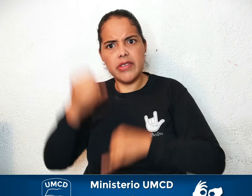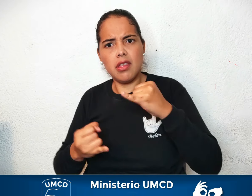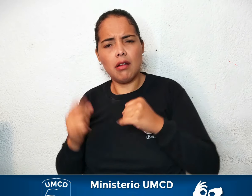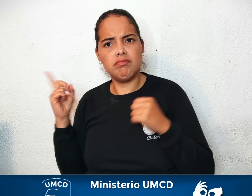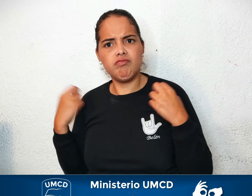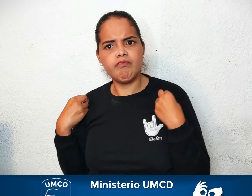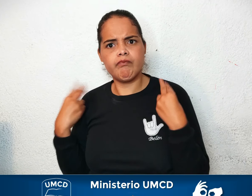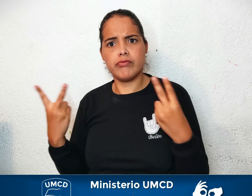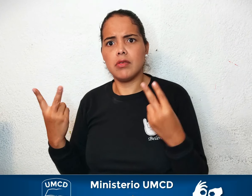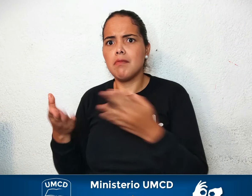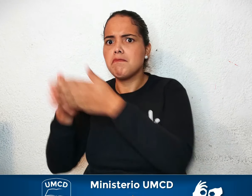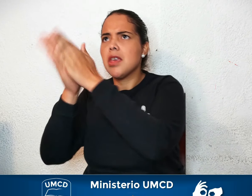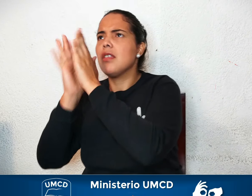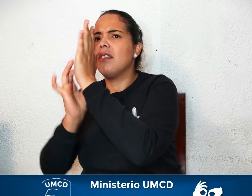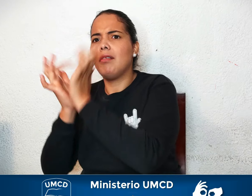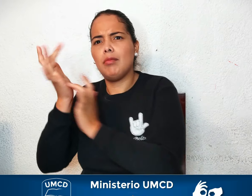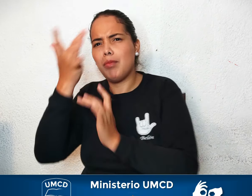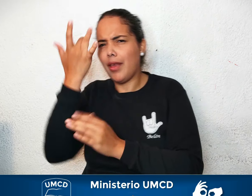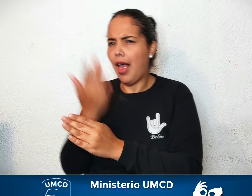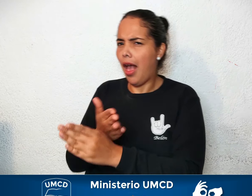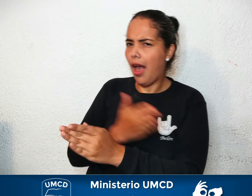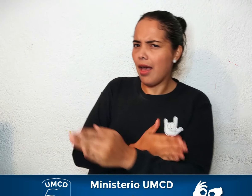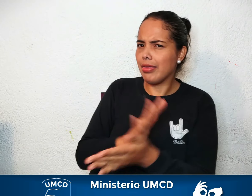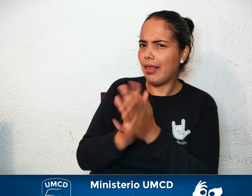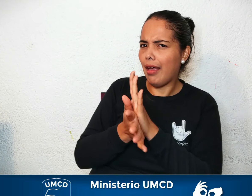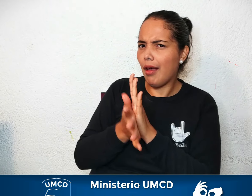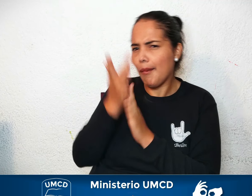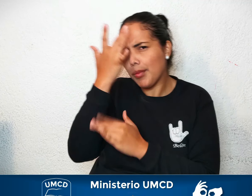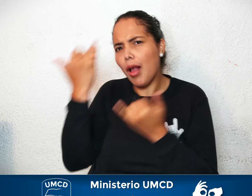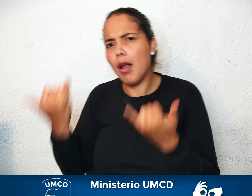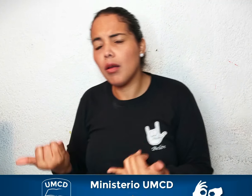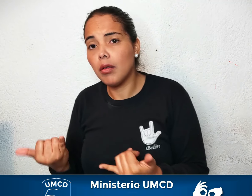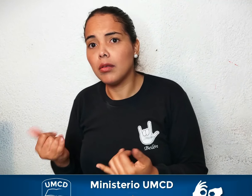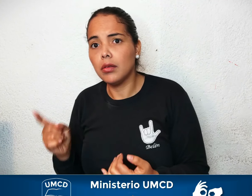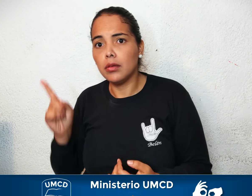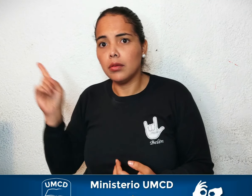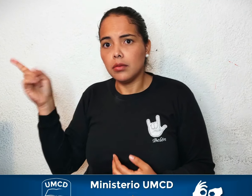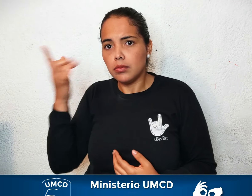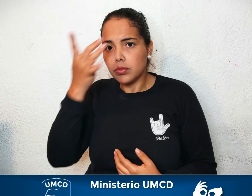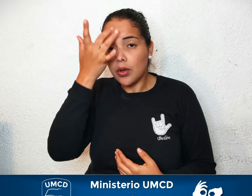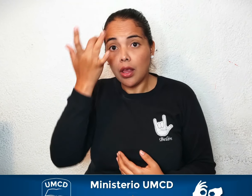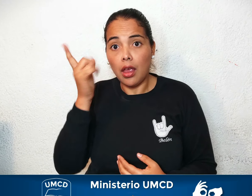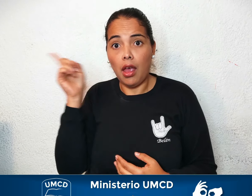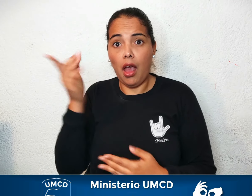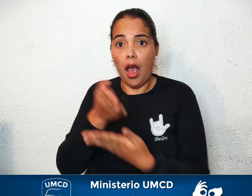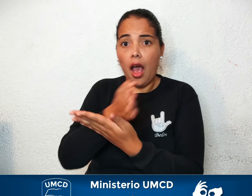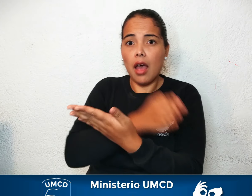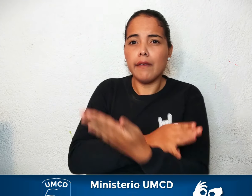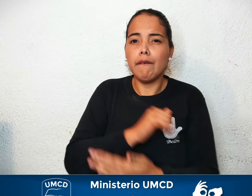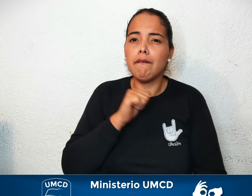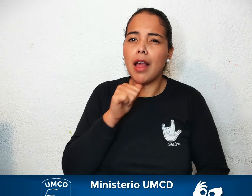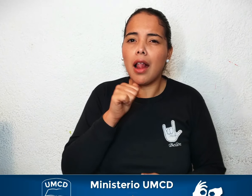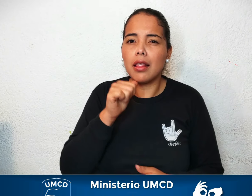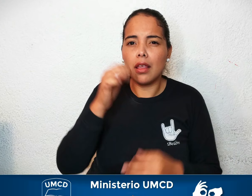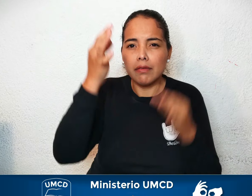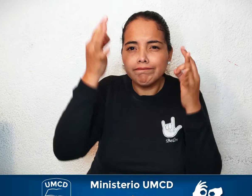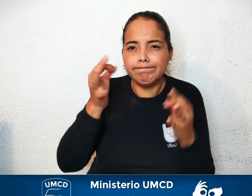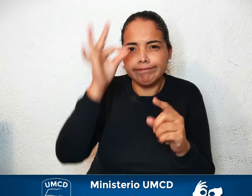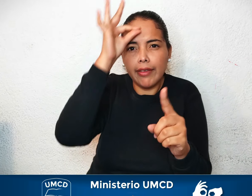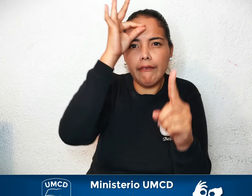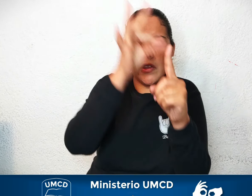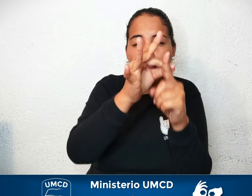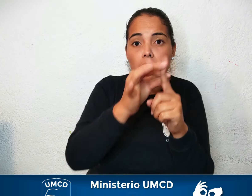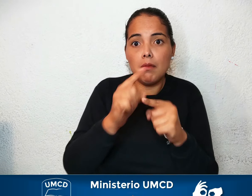el cuerpo de Cristo. Lo único que podemos ver es de que este hombre ya creía en el Señor. Nos dice